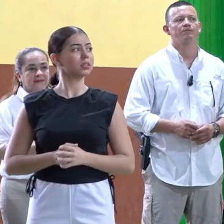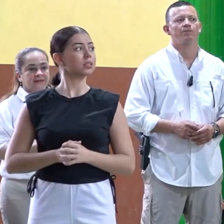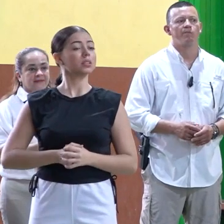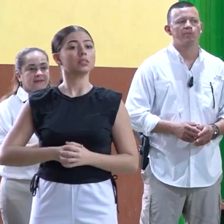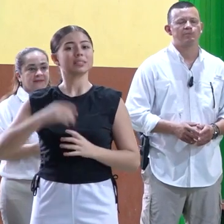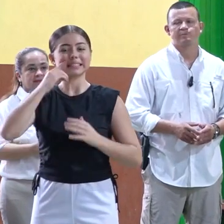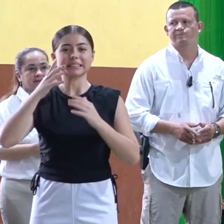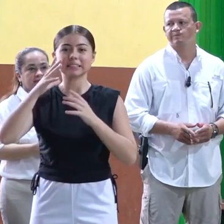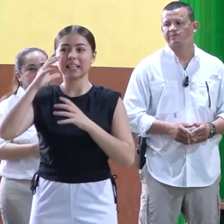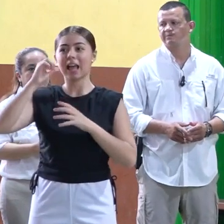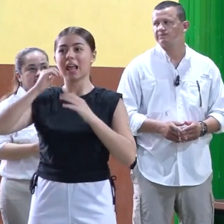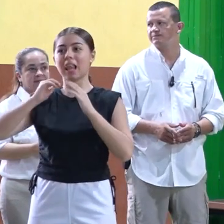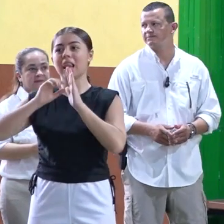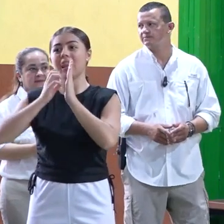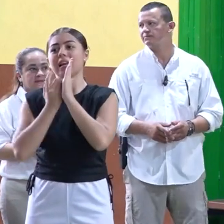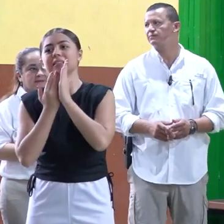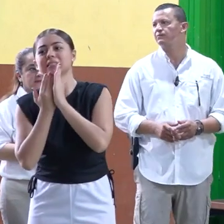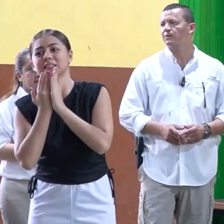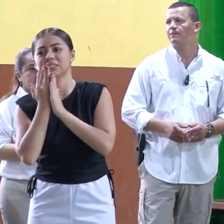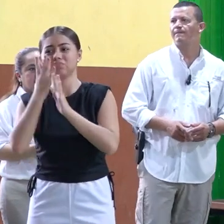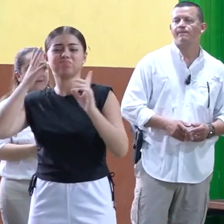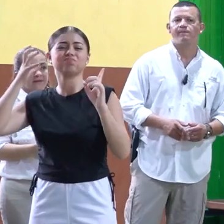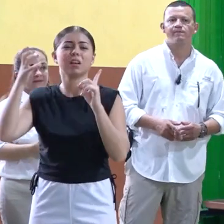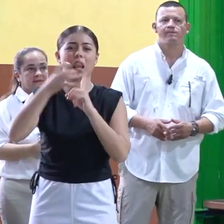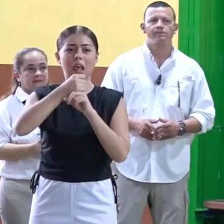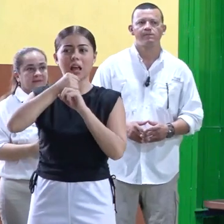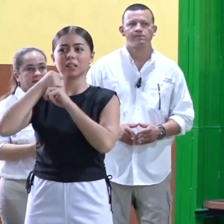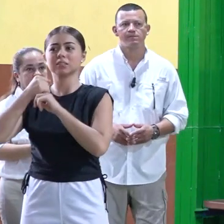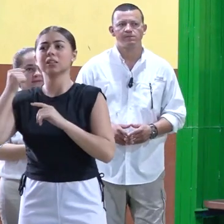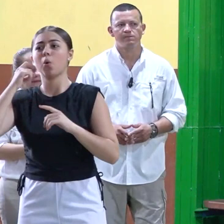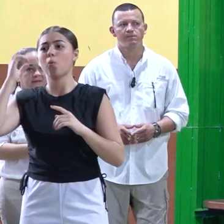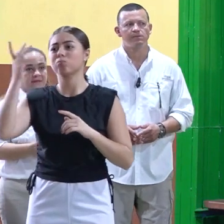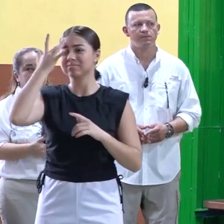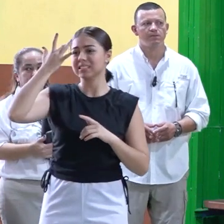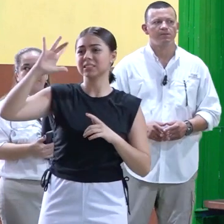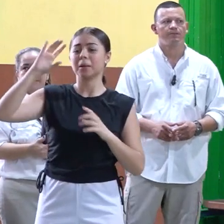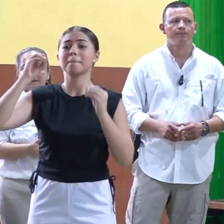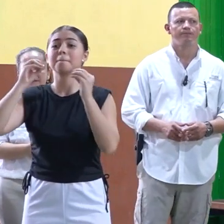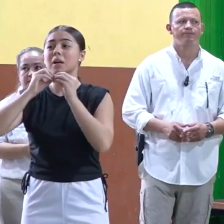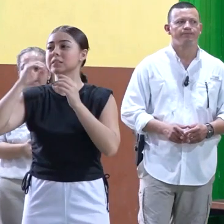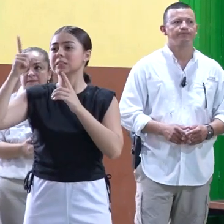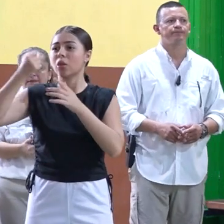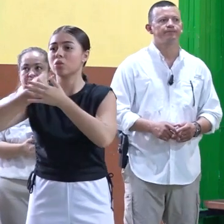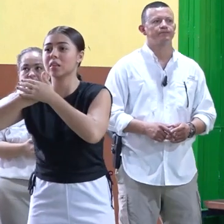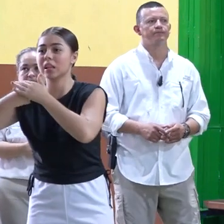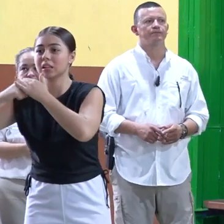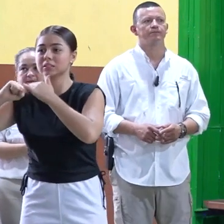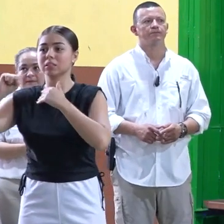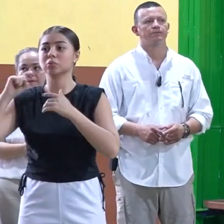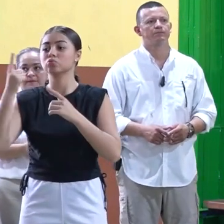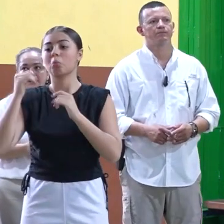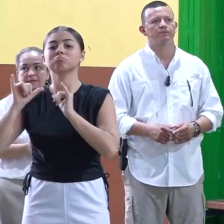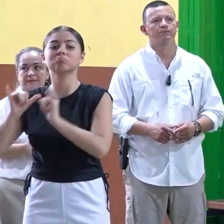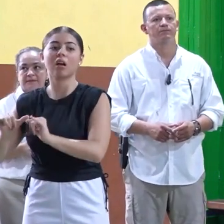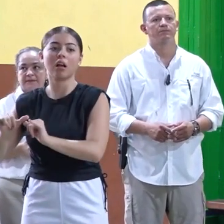de alcanzar un horizonte intelectual más allá de donde nacieron,